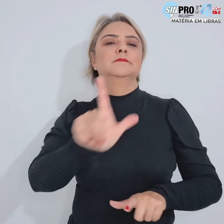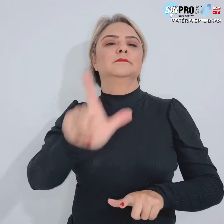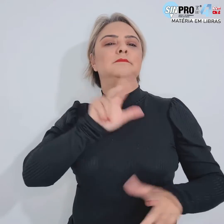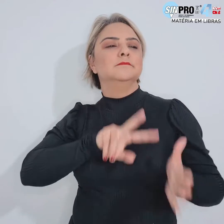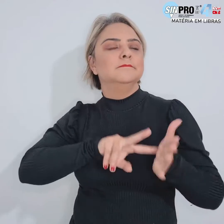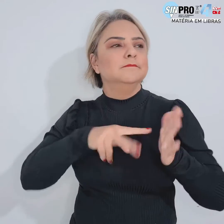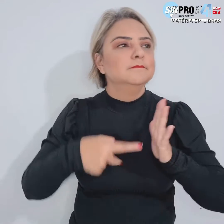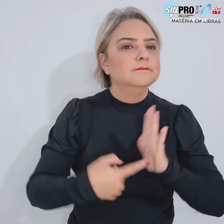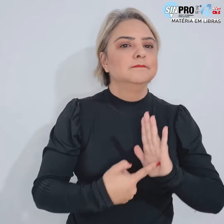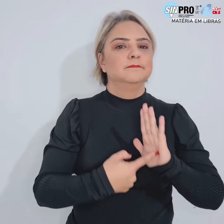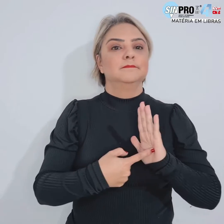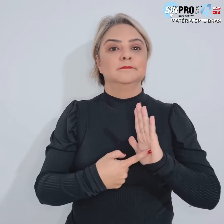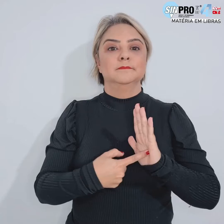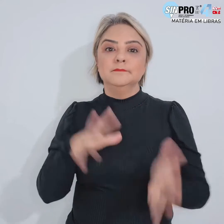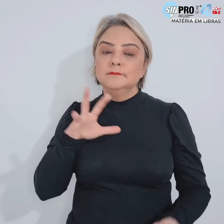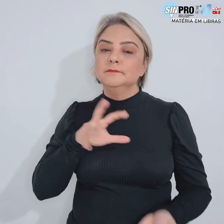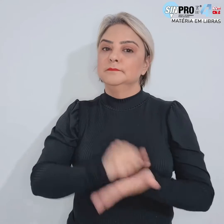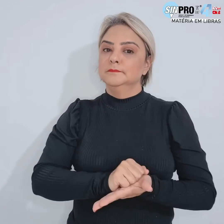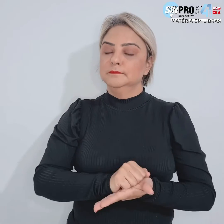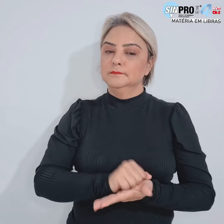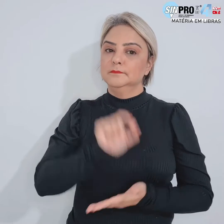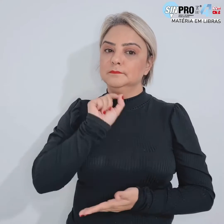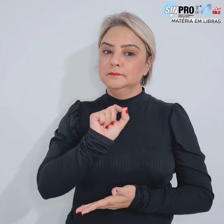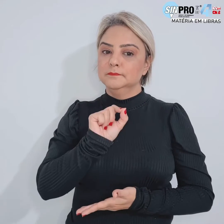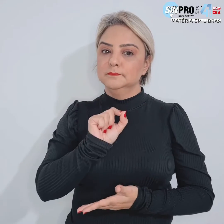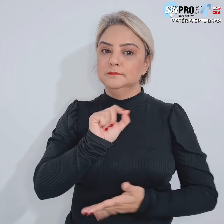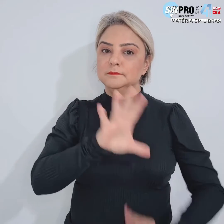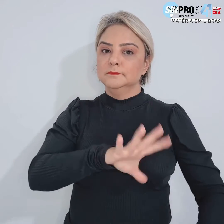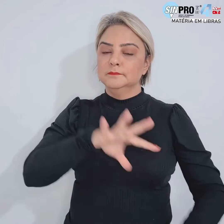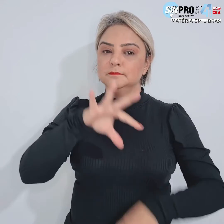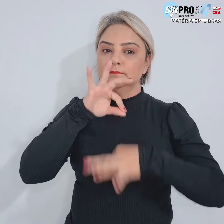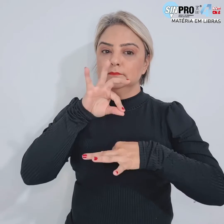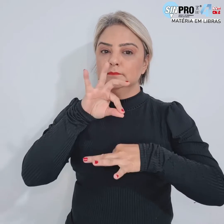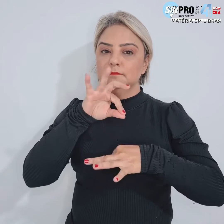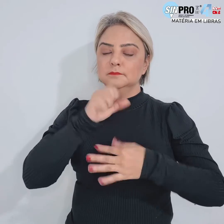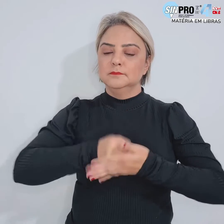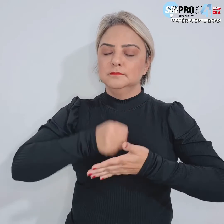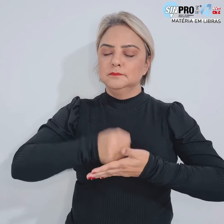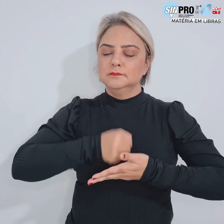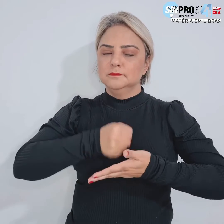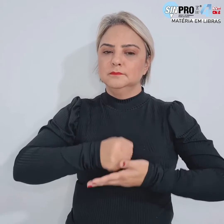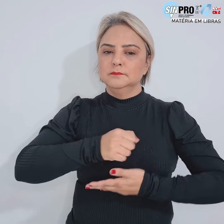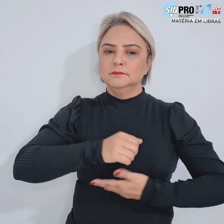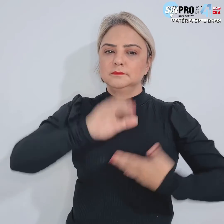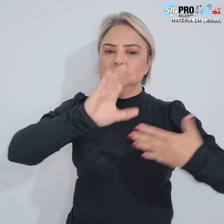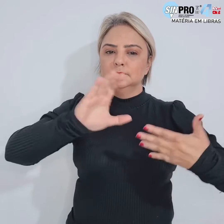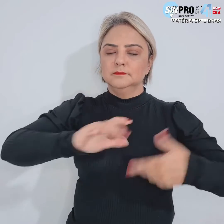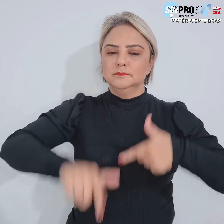e materialidade e foi incorporada às lutas da classe trabalhadora.